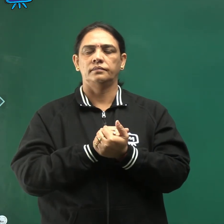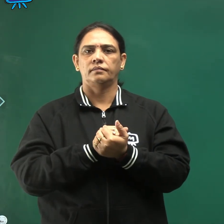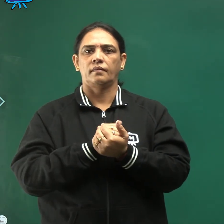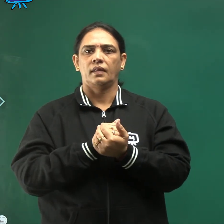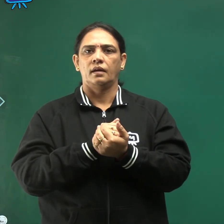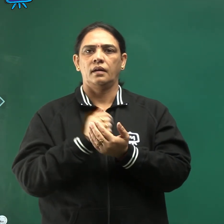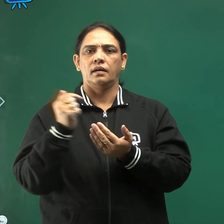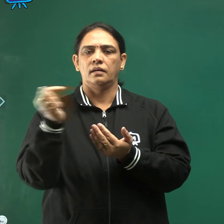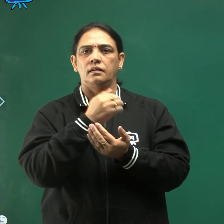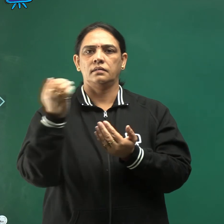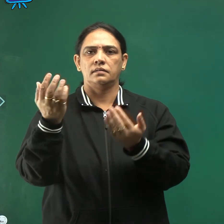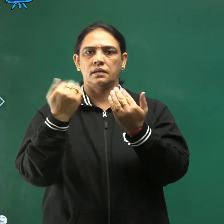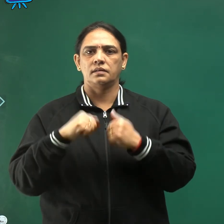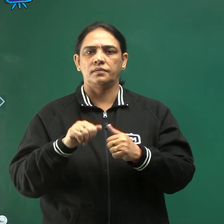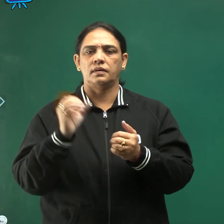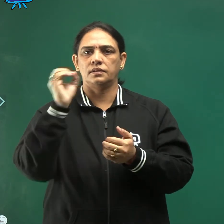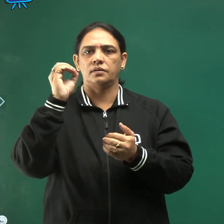शेषफल 0 है,